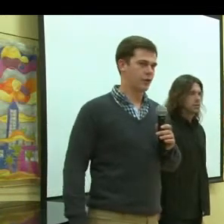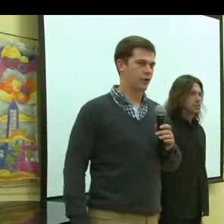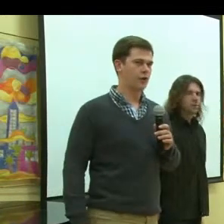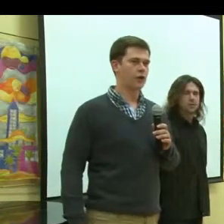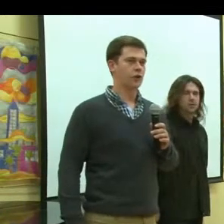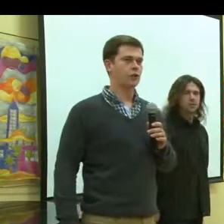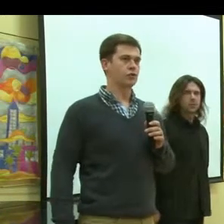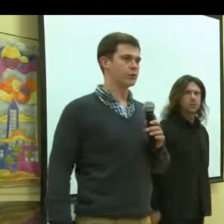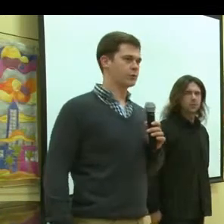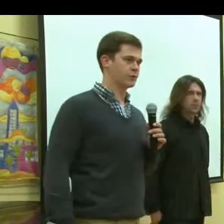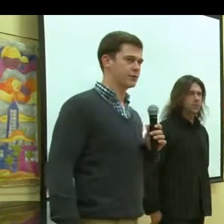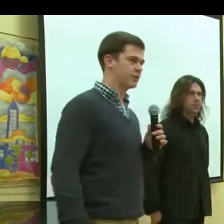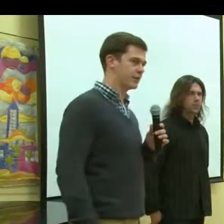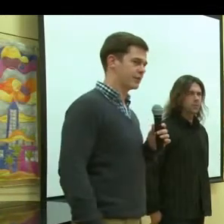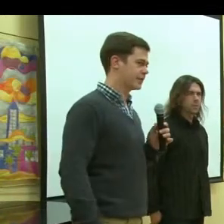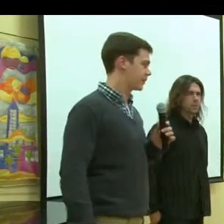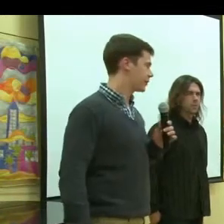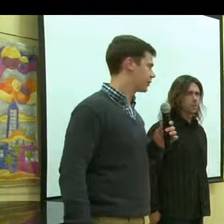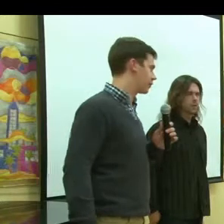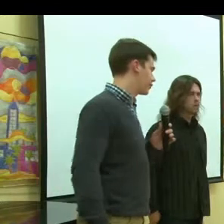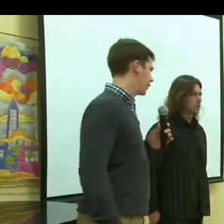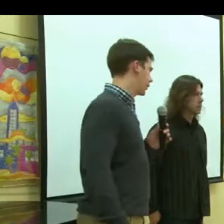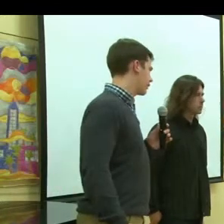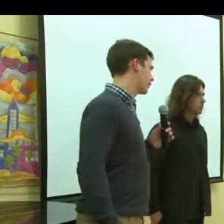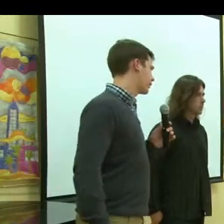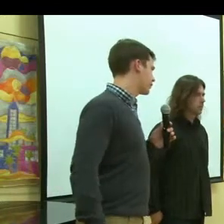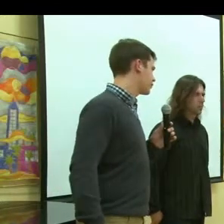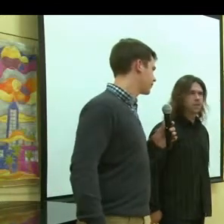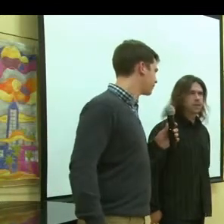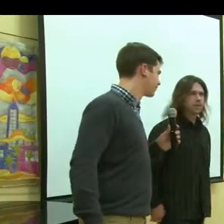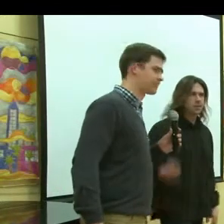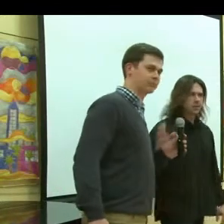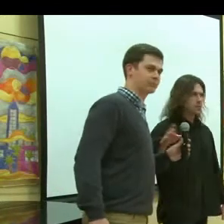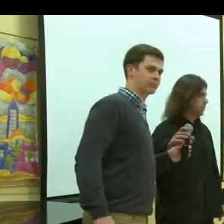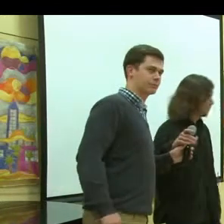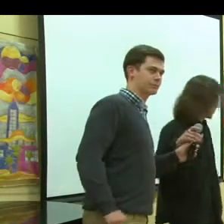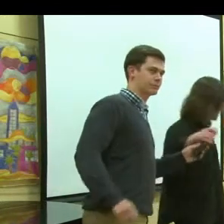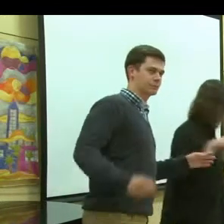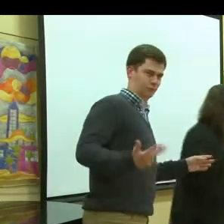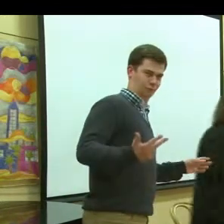tango. Czy niesłyszący zdarzali się na kursie tanga, czy mogą tańczyć?